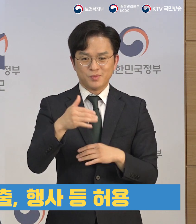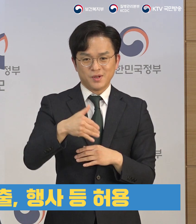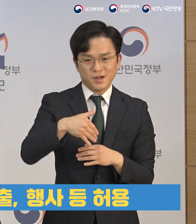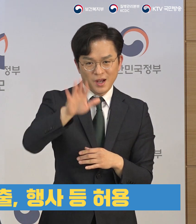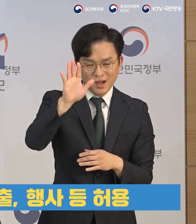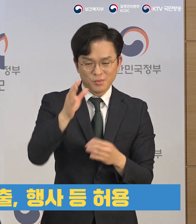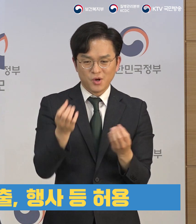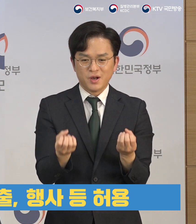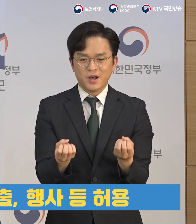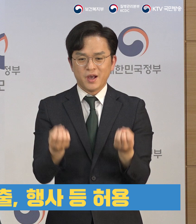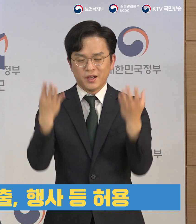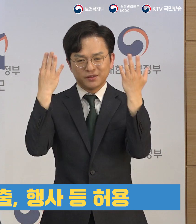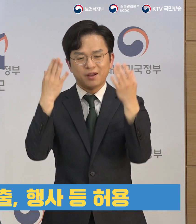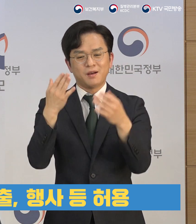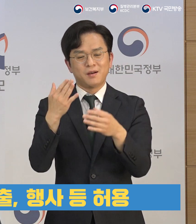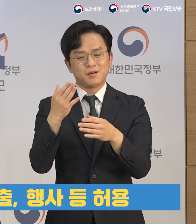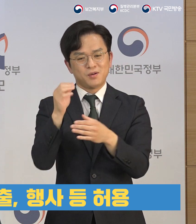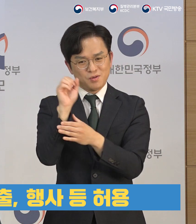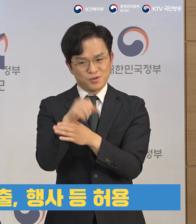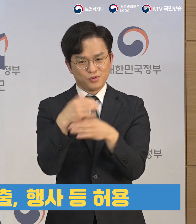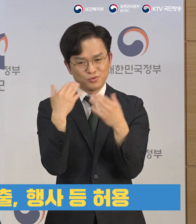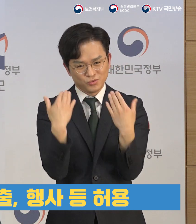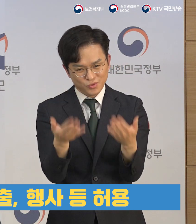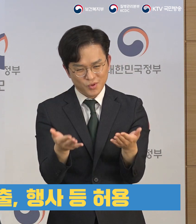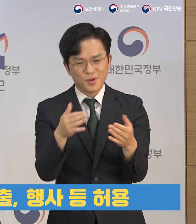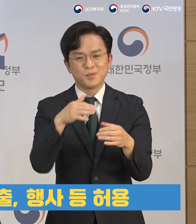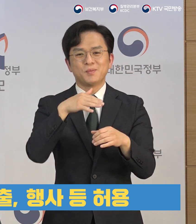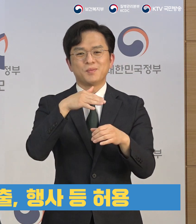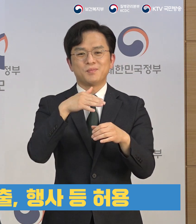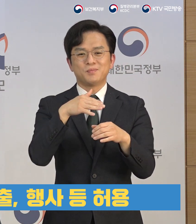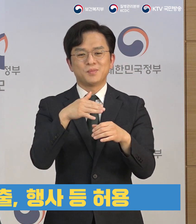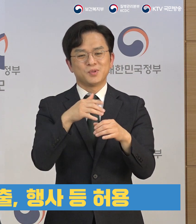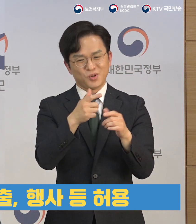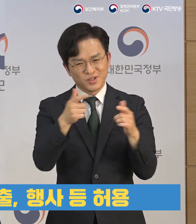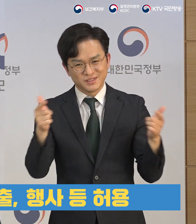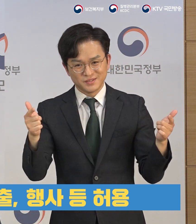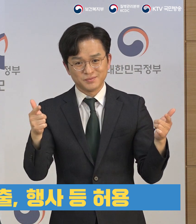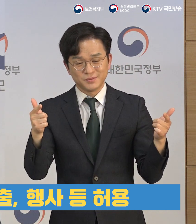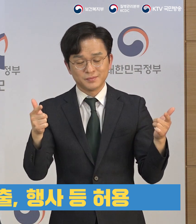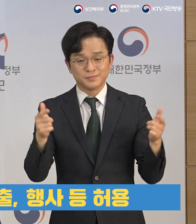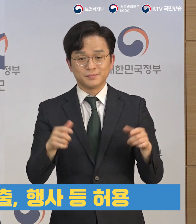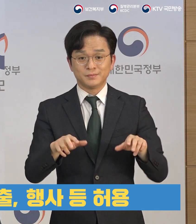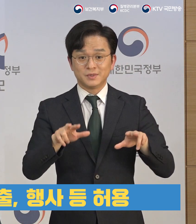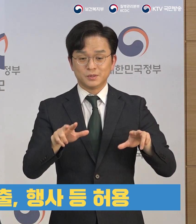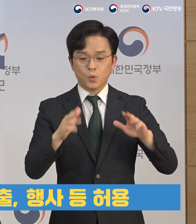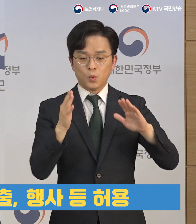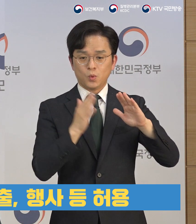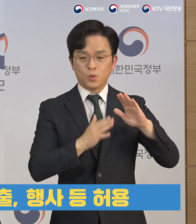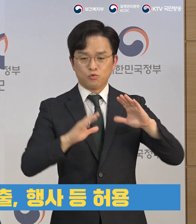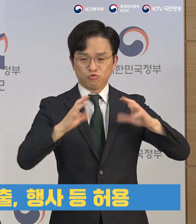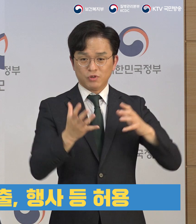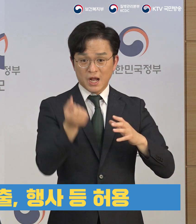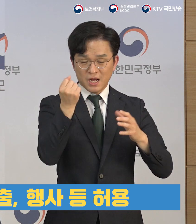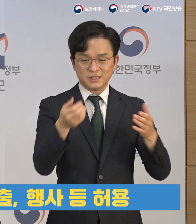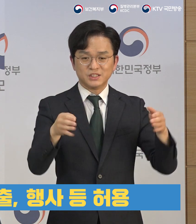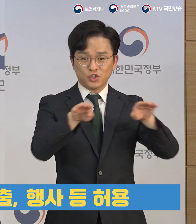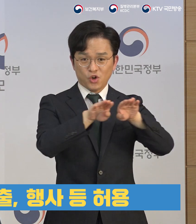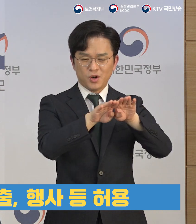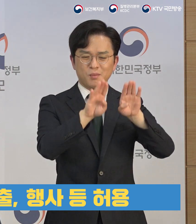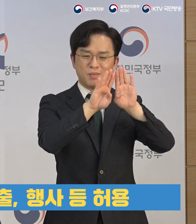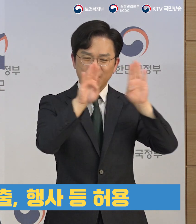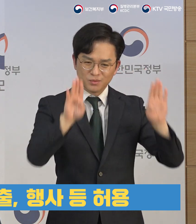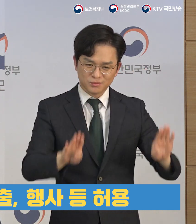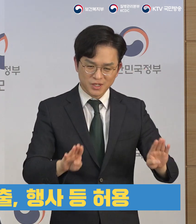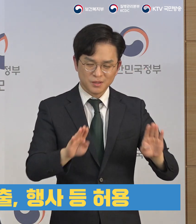모임과 외출 행사 등을 원칙적으로 허용하는 체계로 이행하게 됩니다 운영을